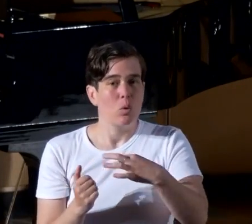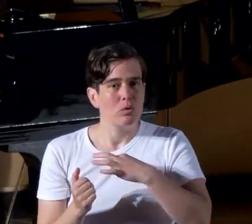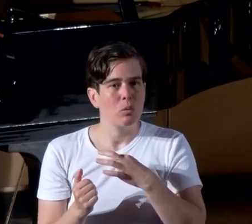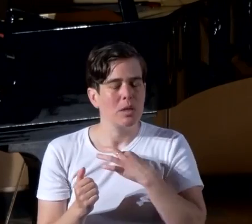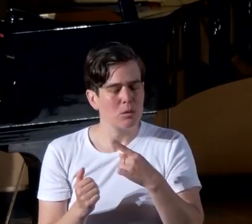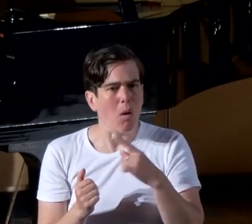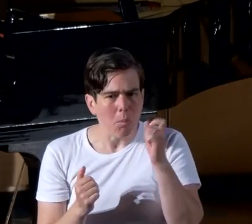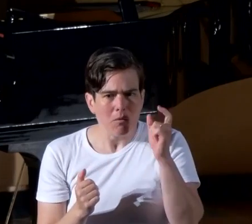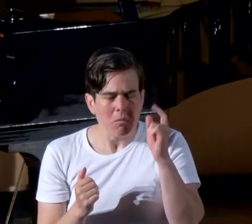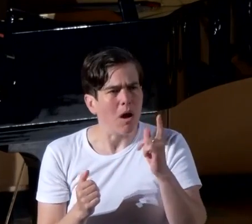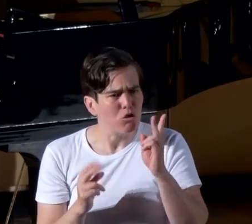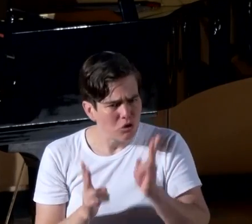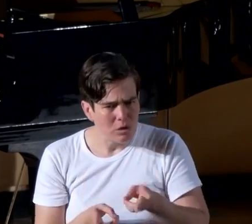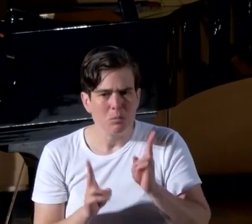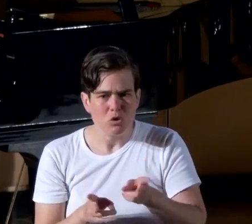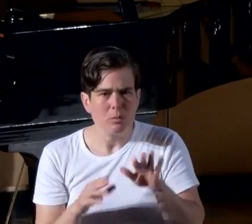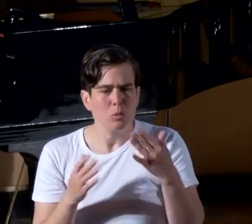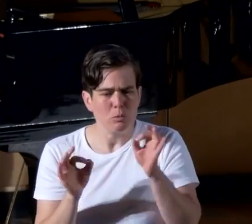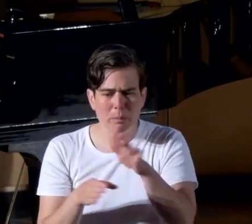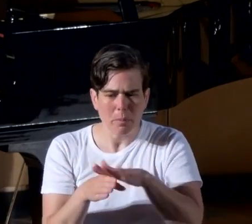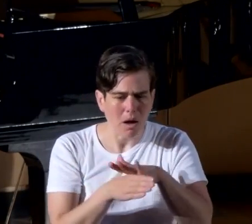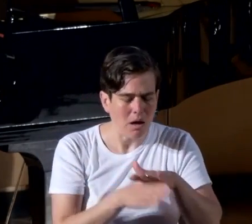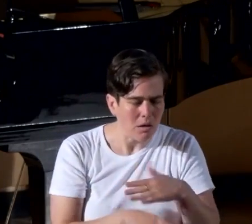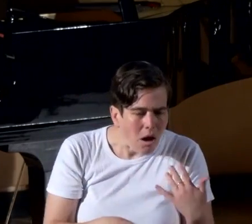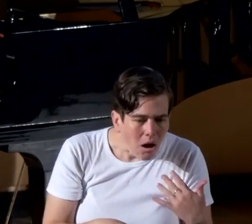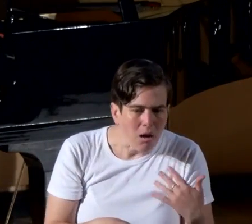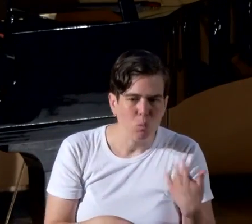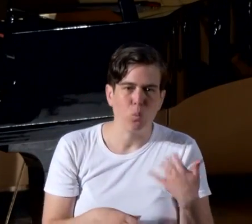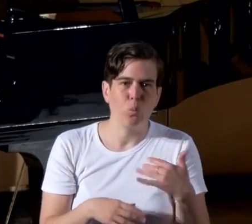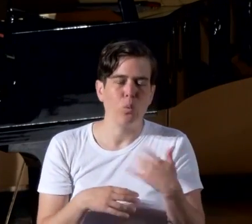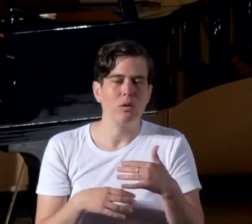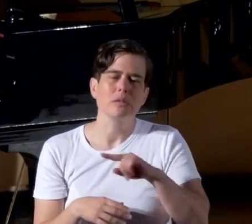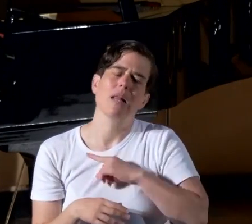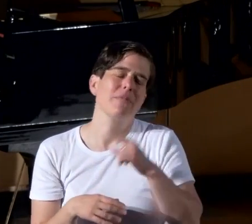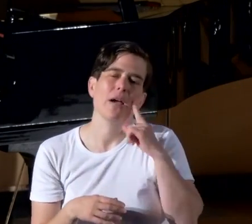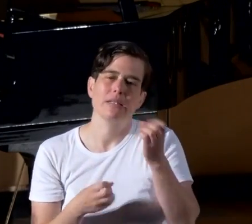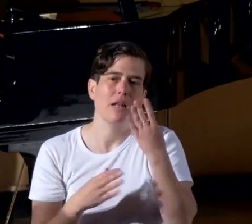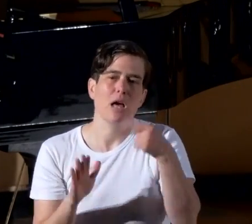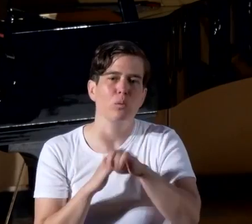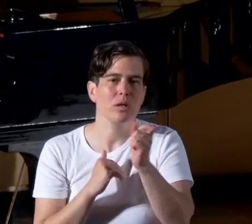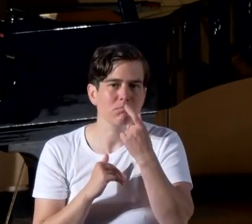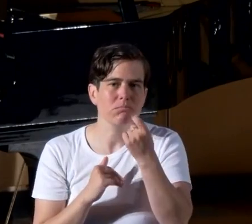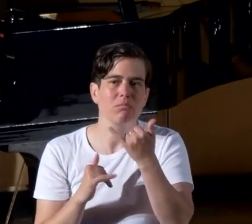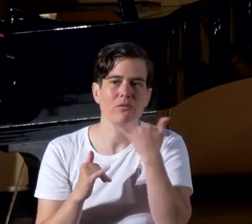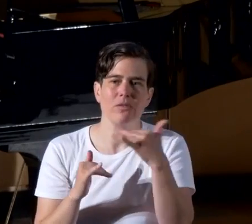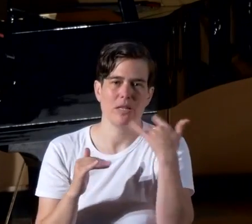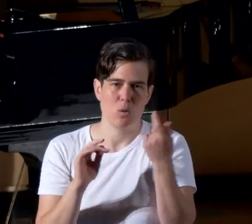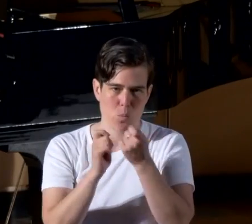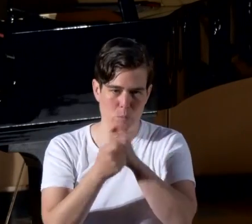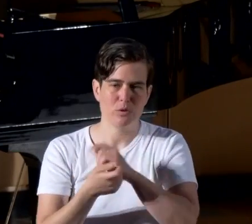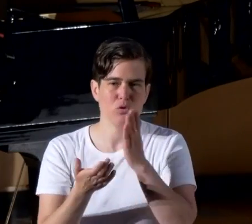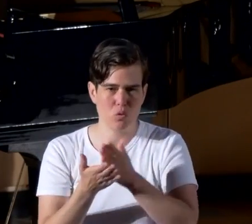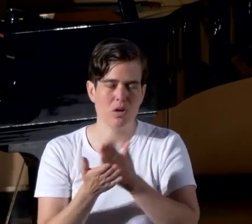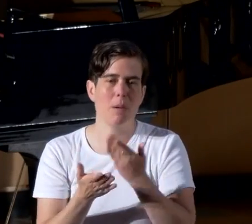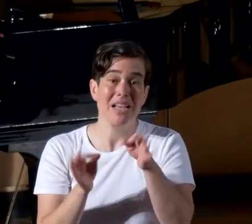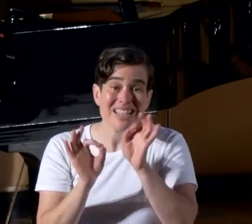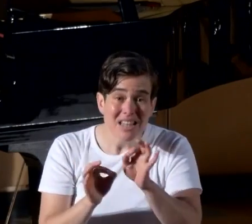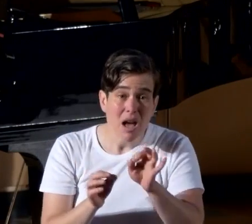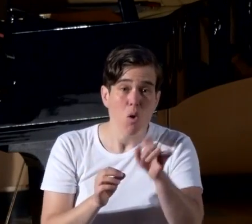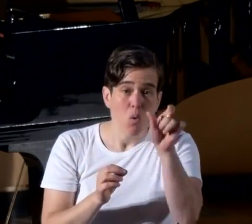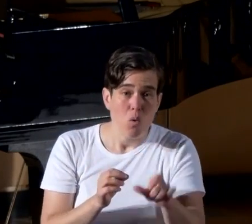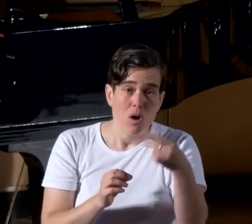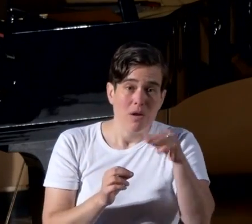Tragweite bisher nicht bewusst. Natürlich wusste ich, dass sich durch die Medikamente vieles geändert hat, aber wie genau das Leben mit